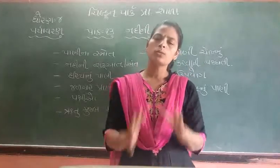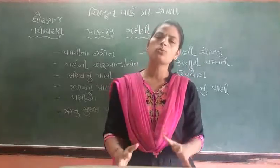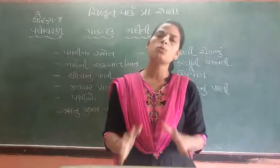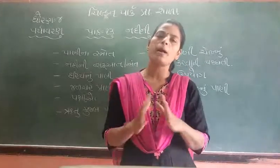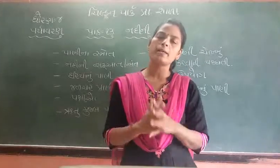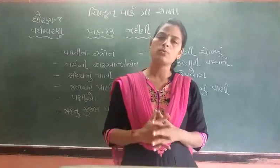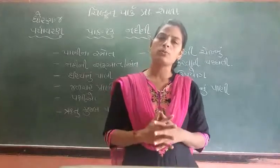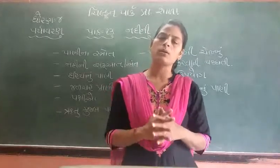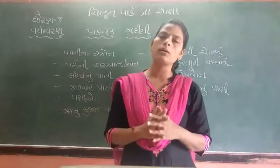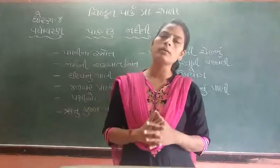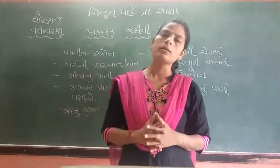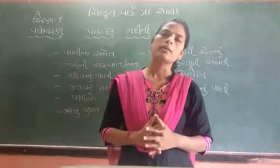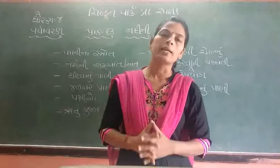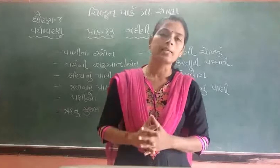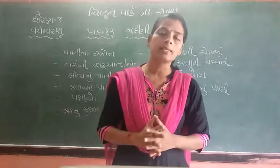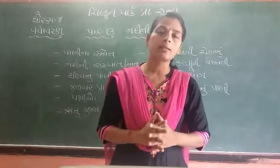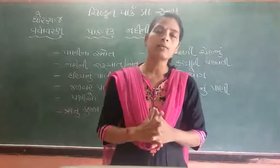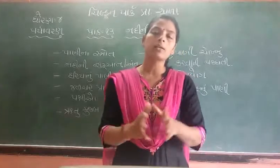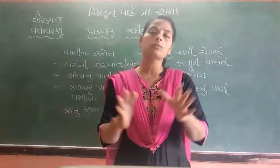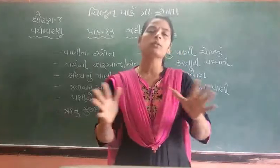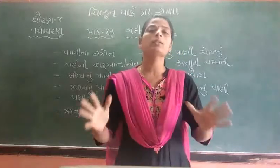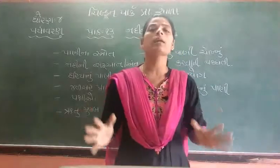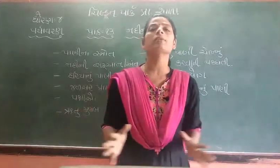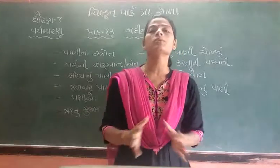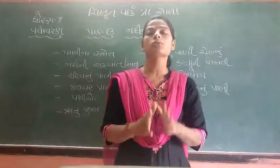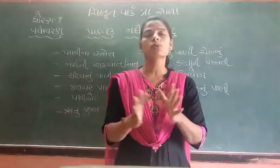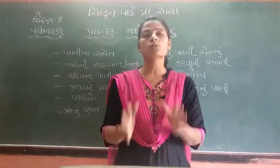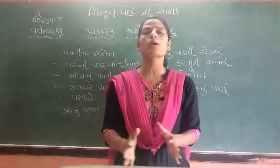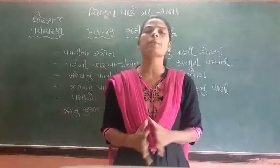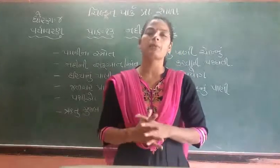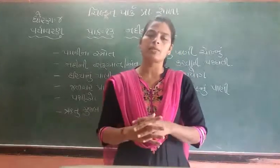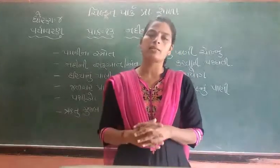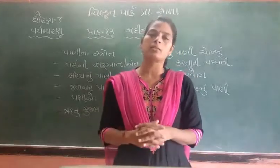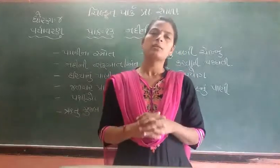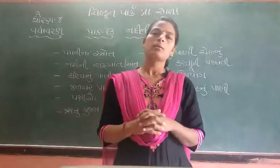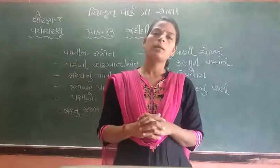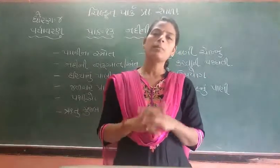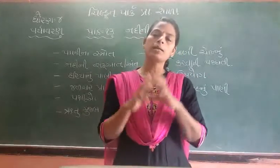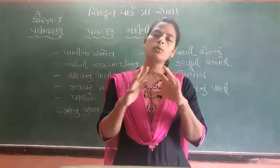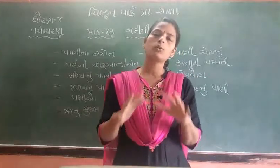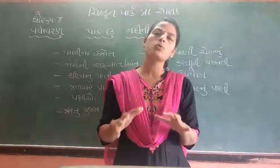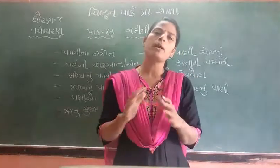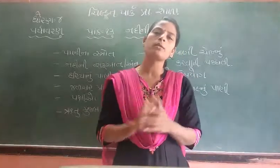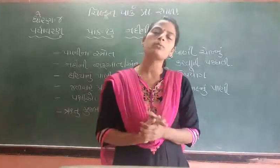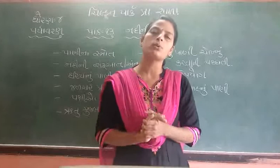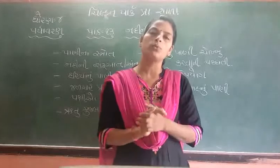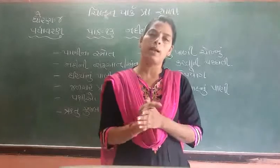ઓછું પાણીનું સ્તર થઈ જાય છે. ઘણી વખત તો નદી તળાવ અને સરોવર સુકાઈ પણ જાય છે બરાબર, એટલું ઓછું પાણીનું સ્તર